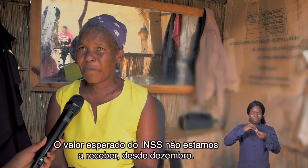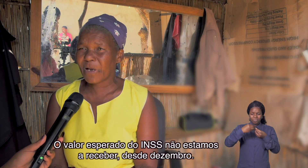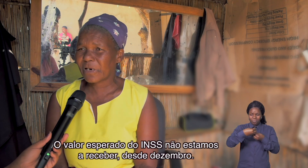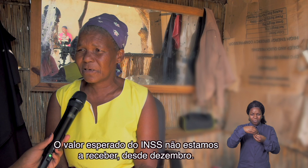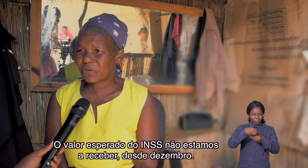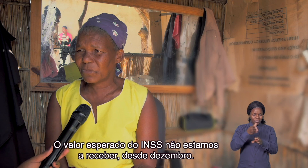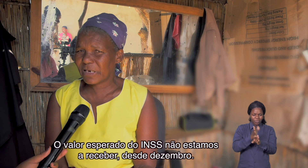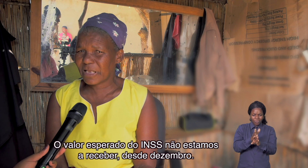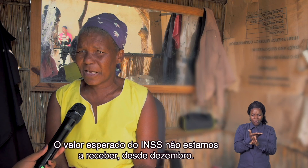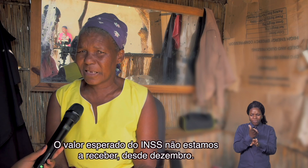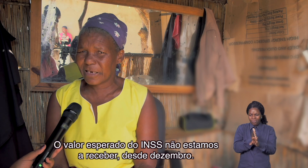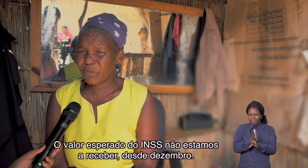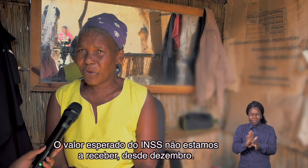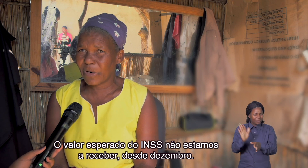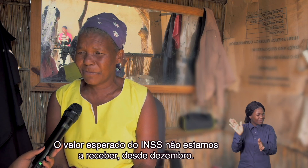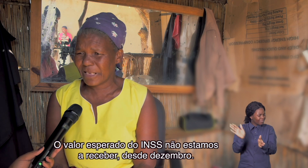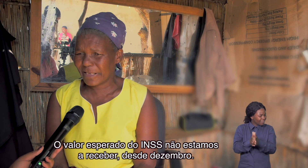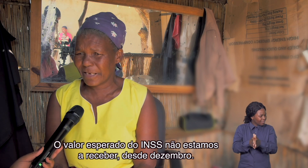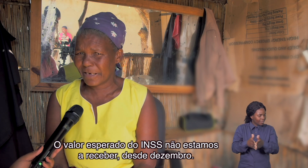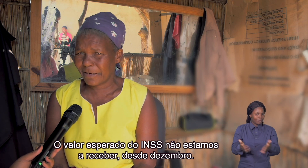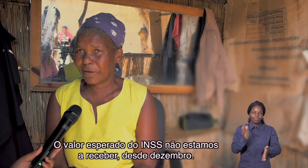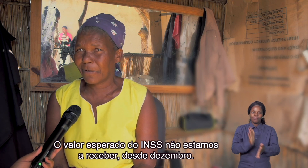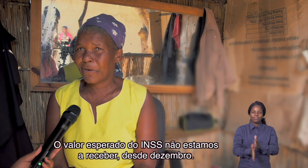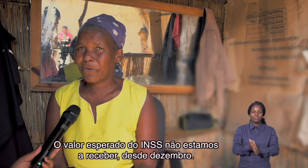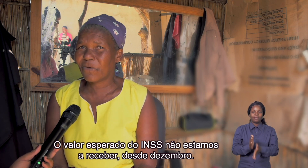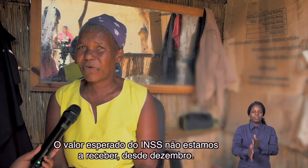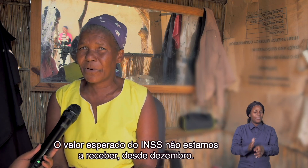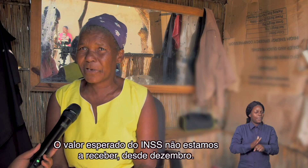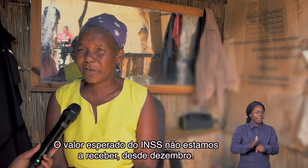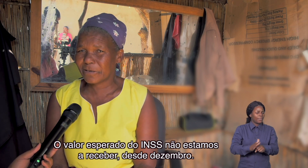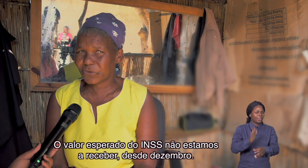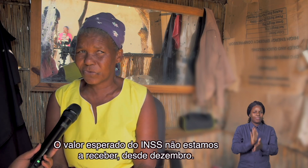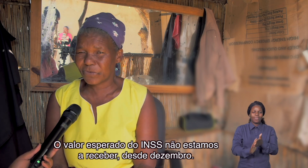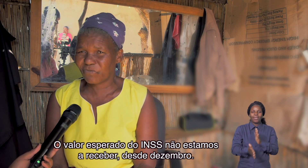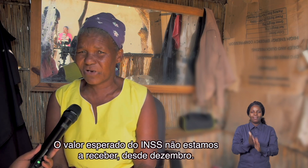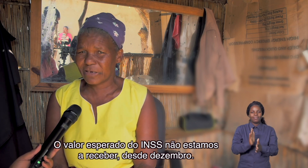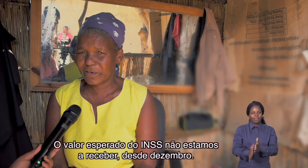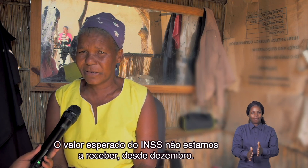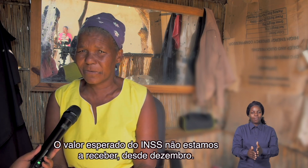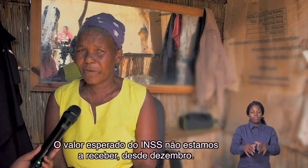O valor esperado do INSS não estamos a receber, desde que recebemos em dezembro.